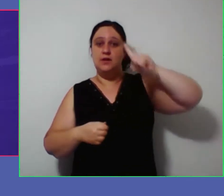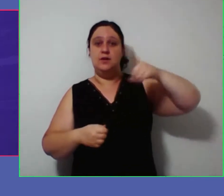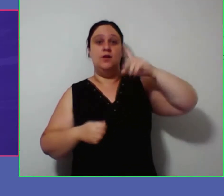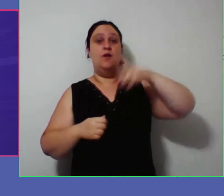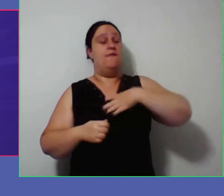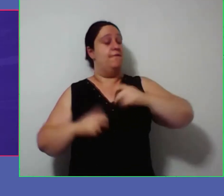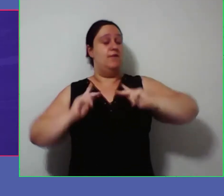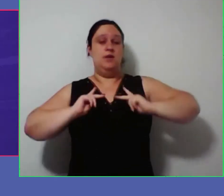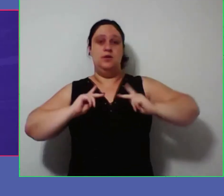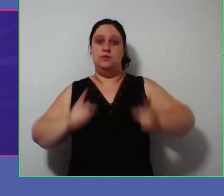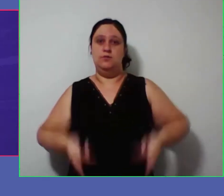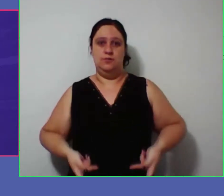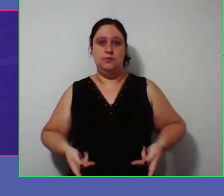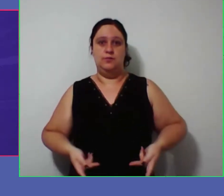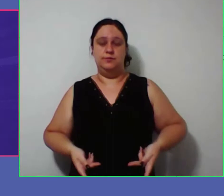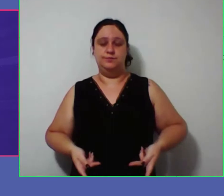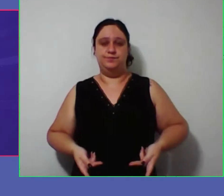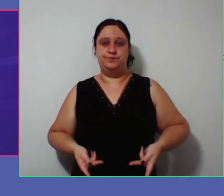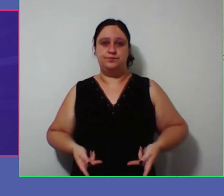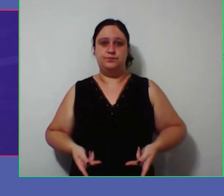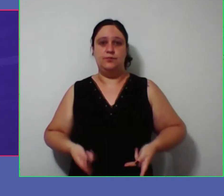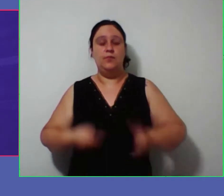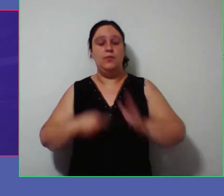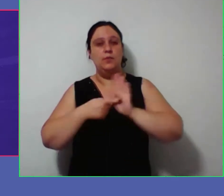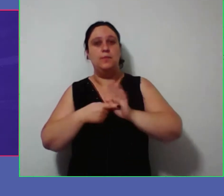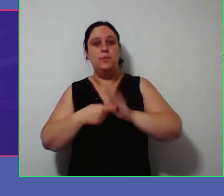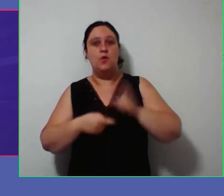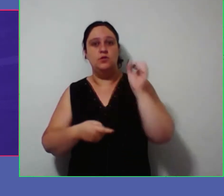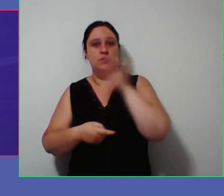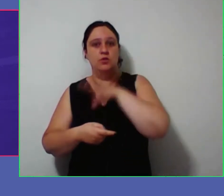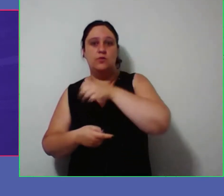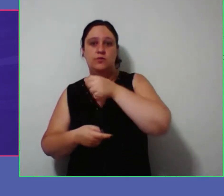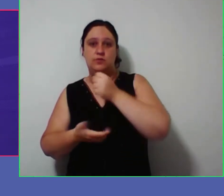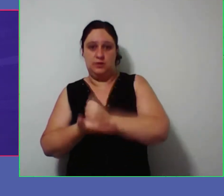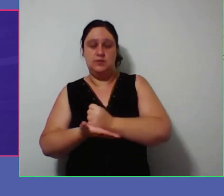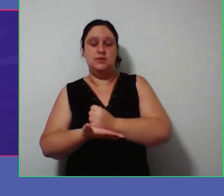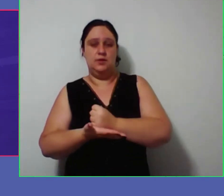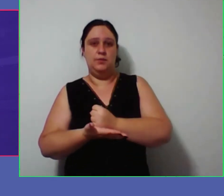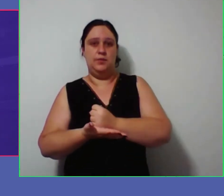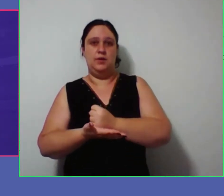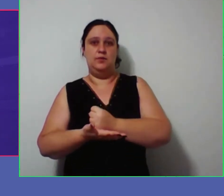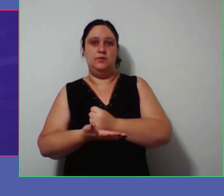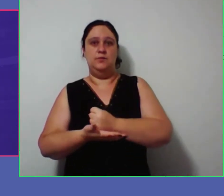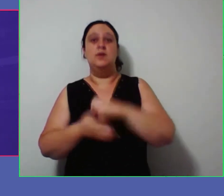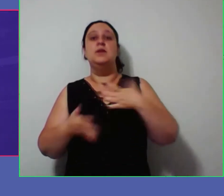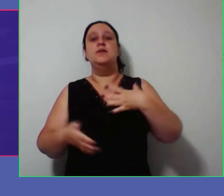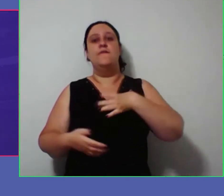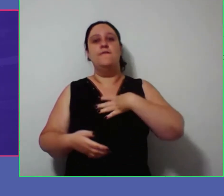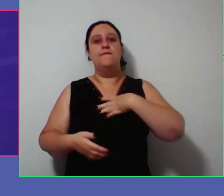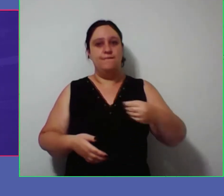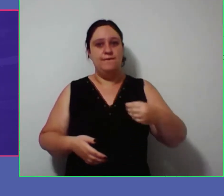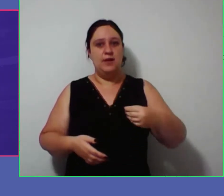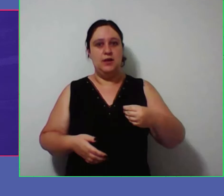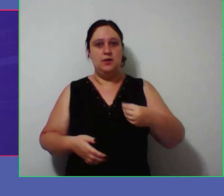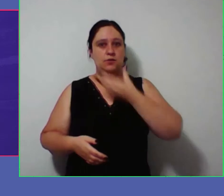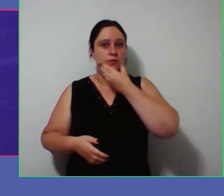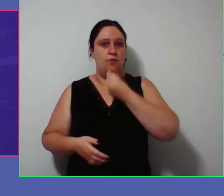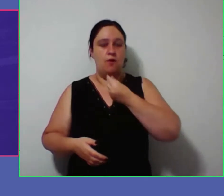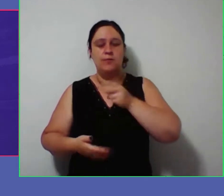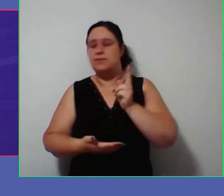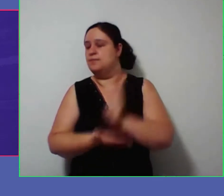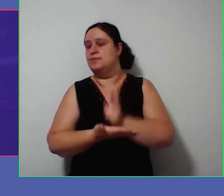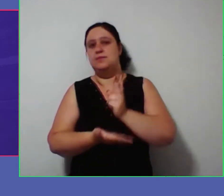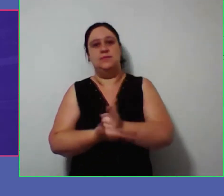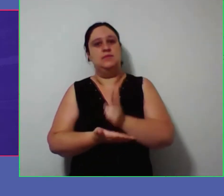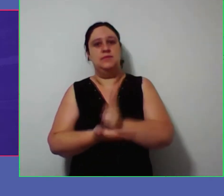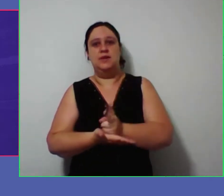e jamais se referindo a qualquer outra pessoa. O Filho do Homem é sempre com referência ao próprio Senhor Jesus. Tá?